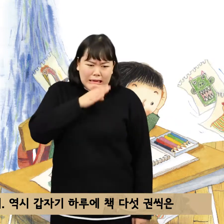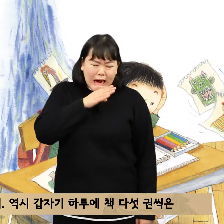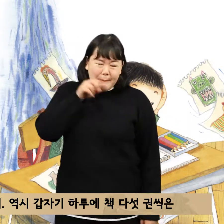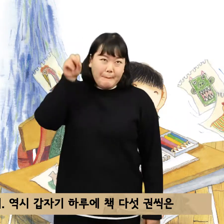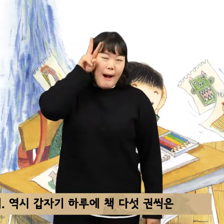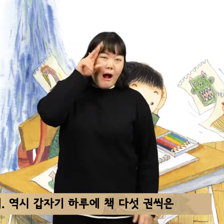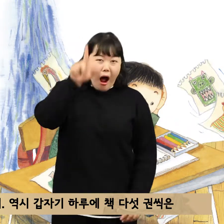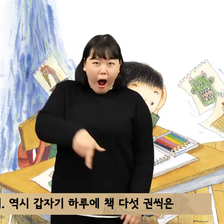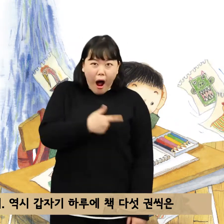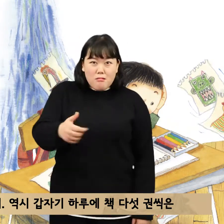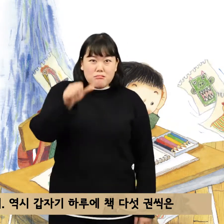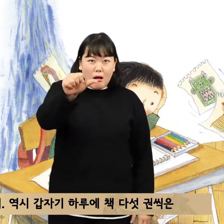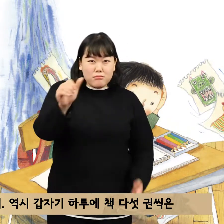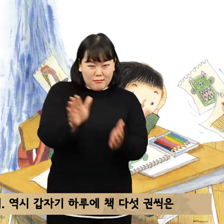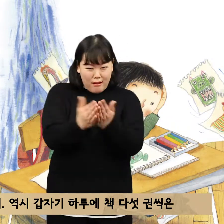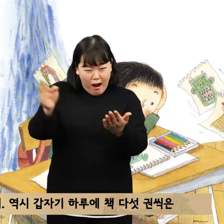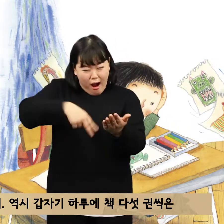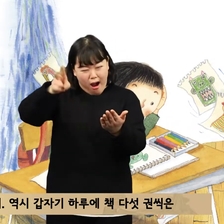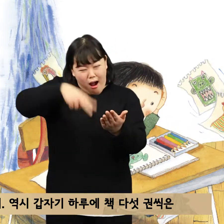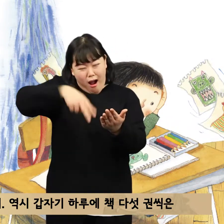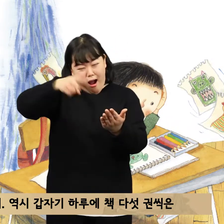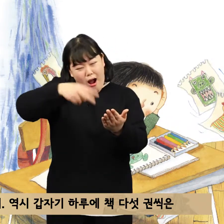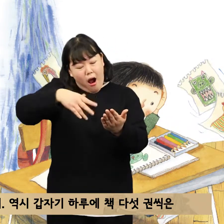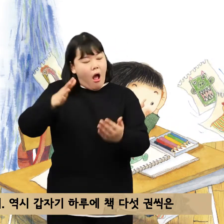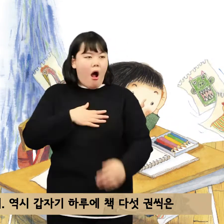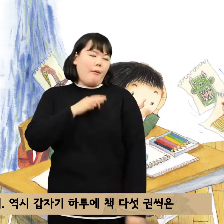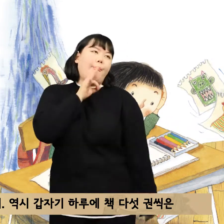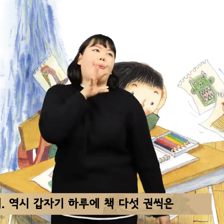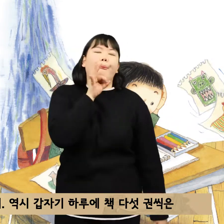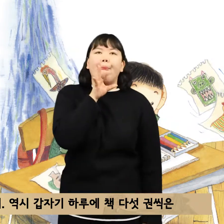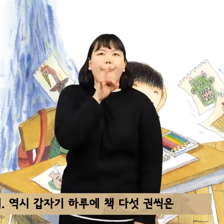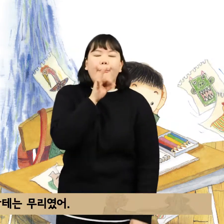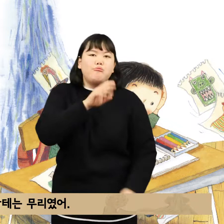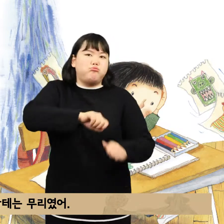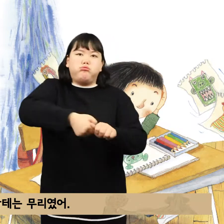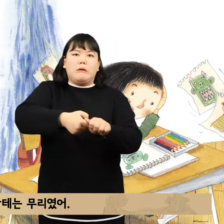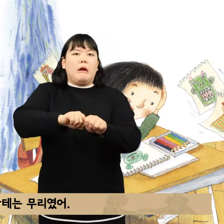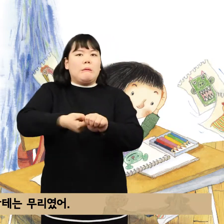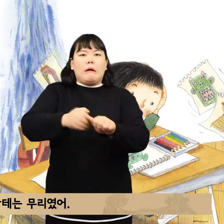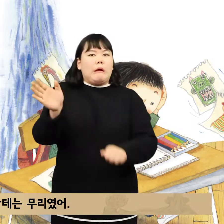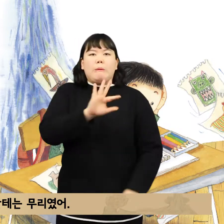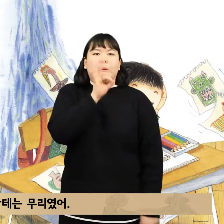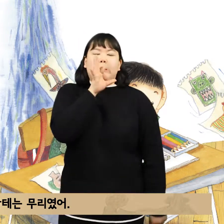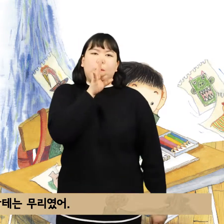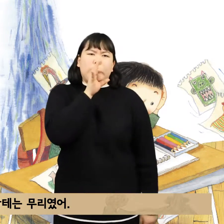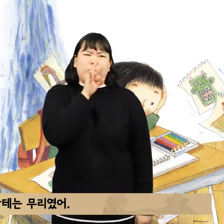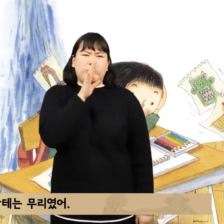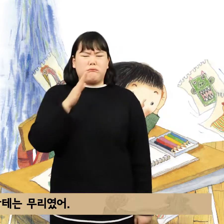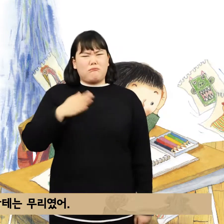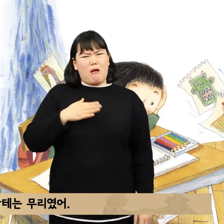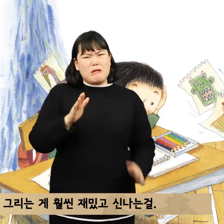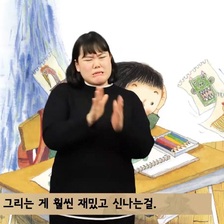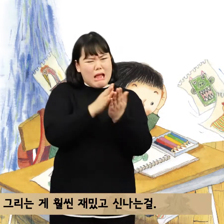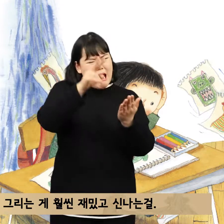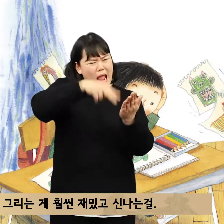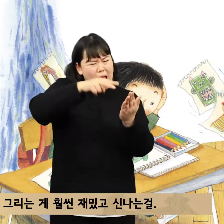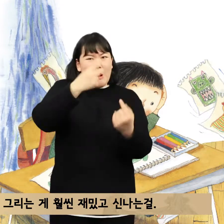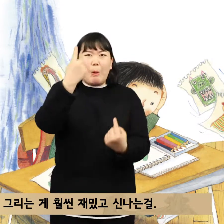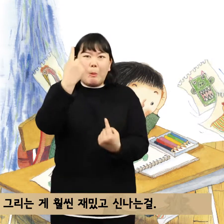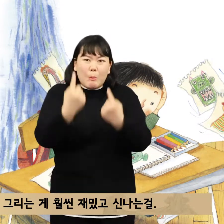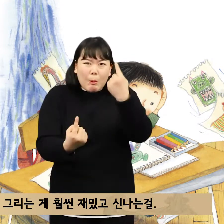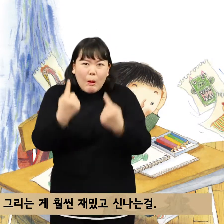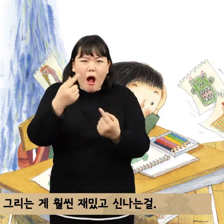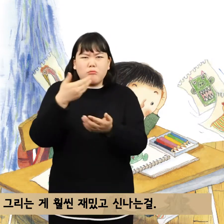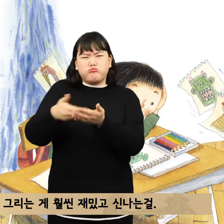도저히 안 되겠어. 역시 갑자기 하루에 책 5권씩은 나한테는 무리였어. 난